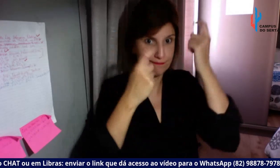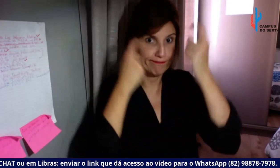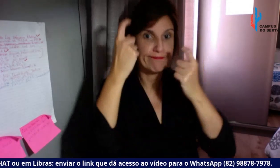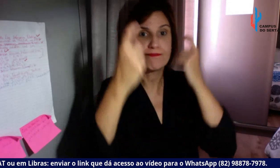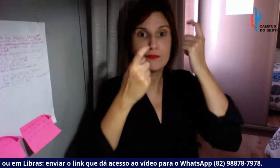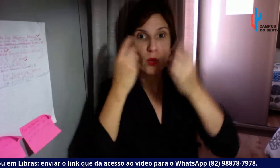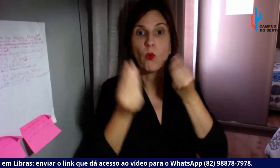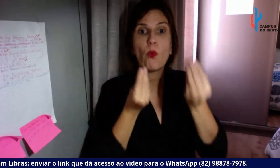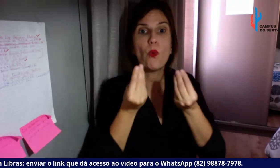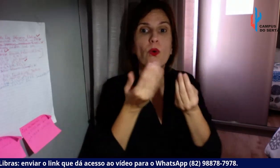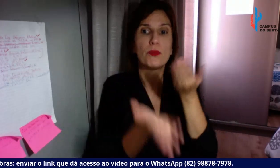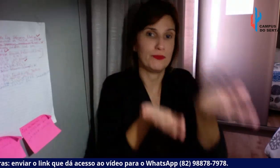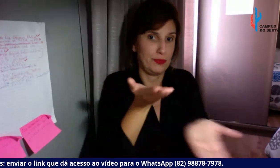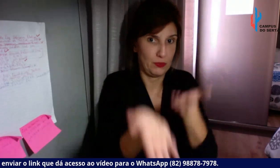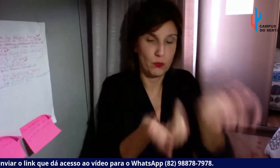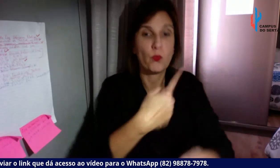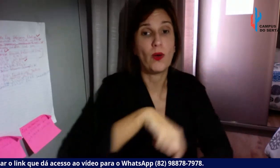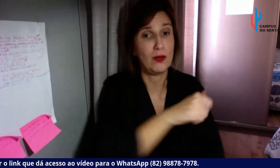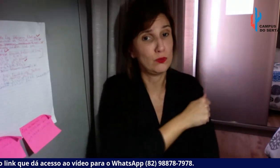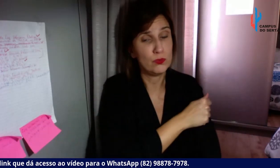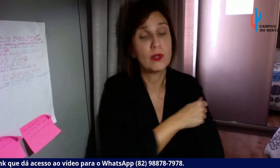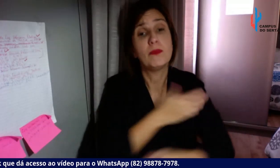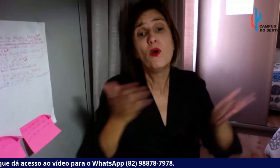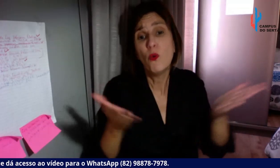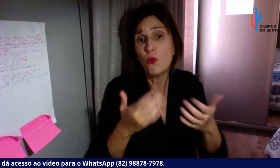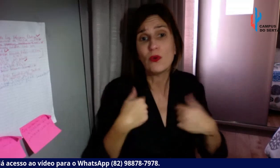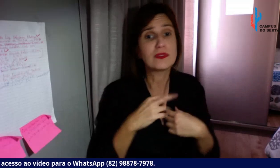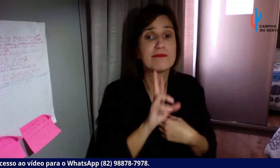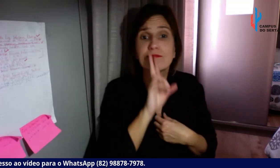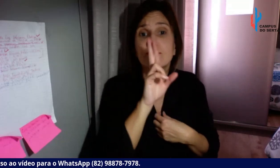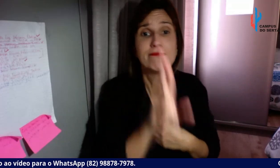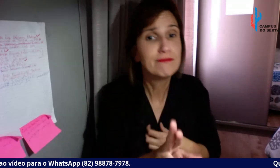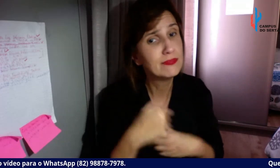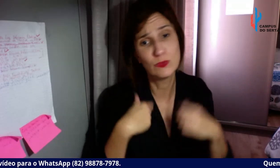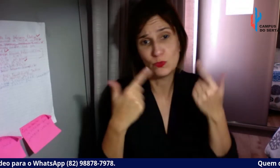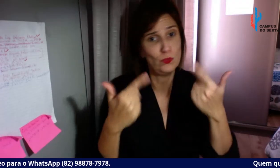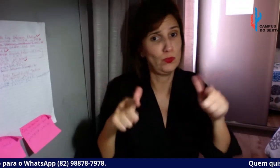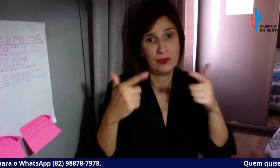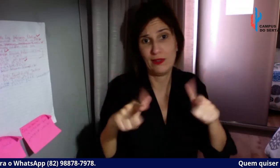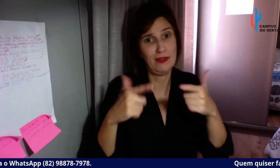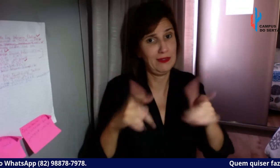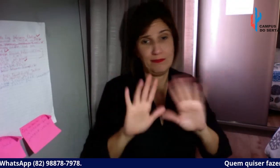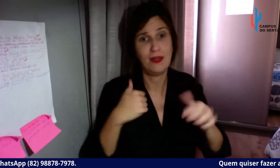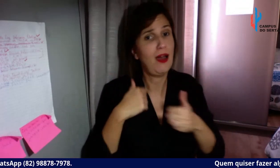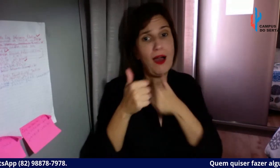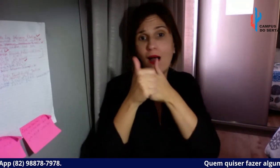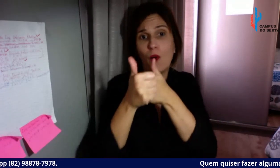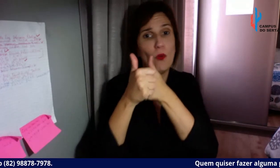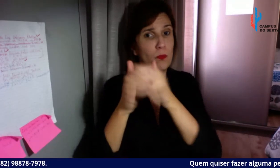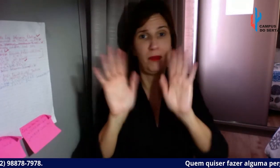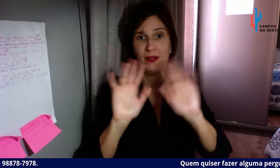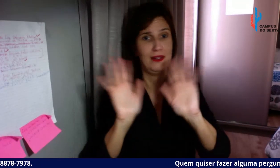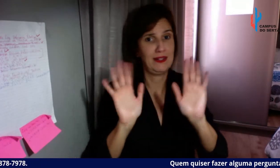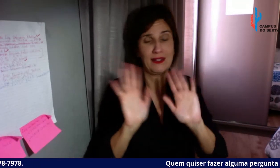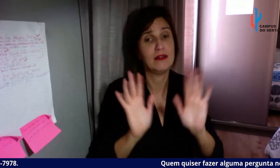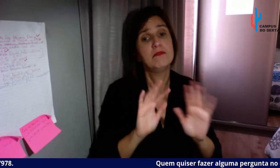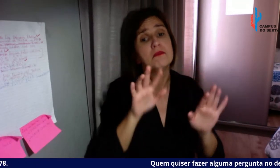assim na elaboração desse documento, mas nos preocupa muito o atendimento, né, das pessoas surdas